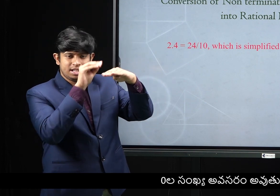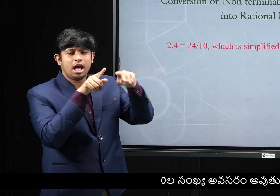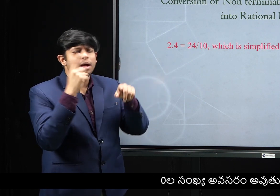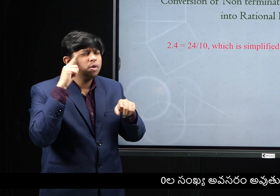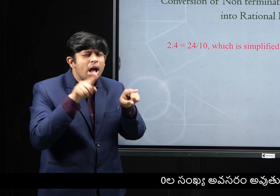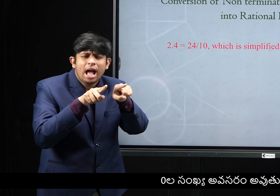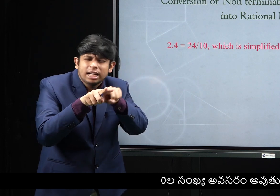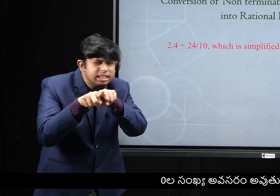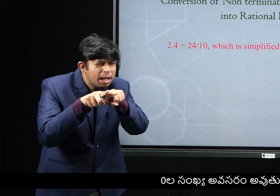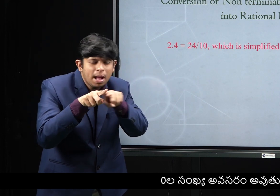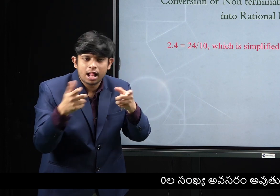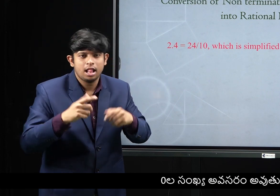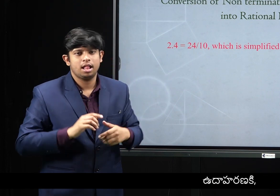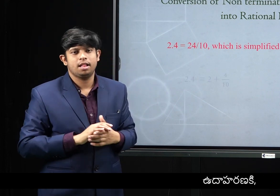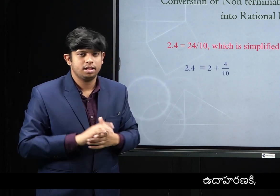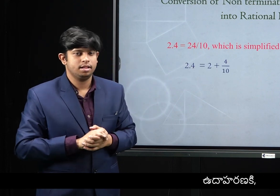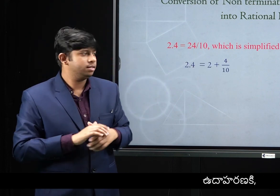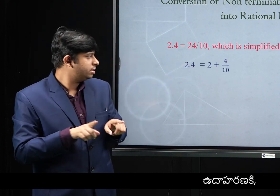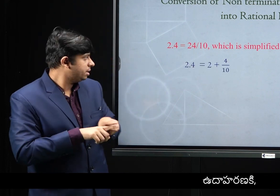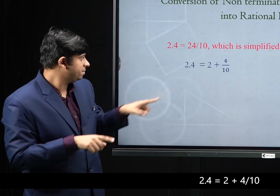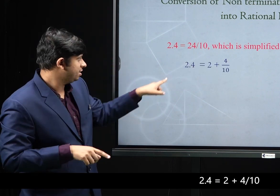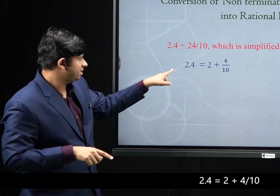సంఖ్య అవసరమవుతుంది. ఉదాహరణకి